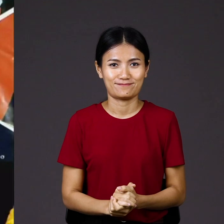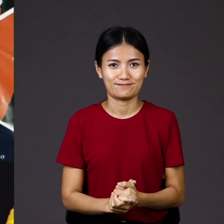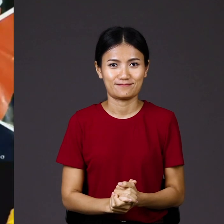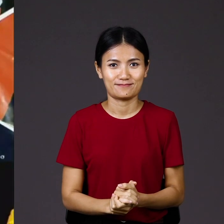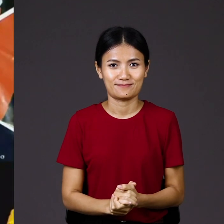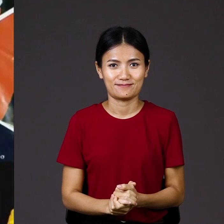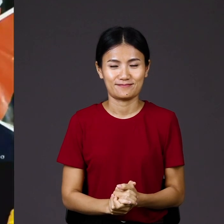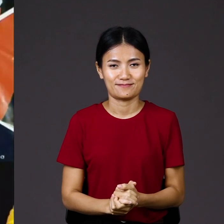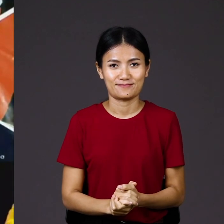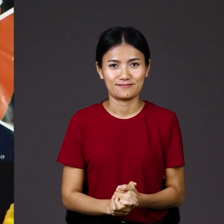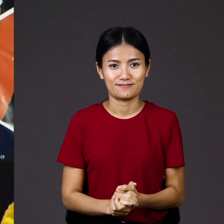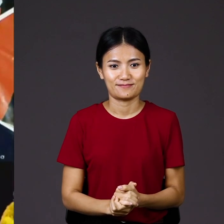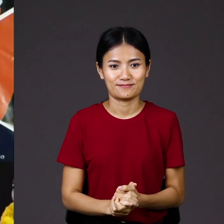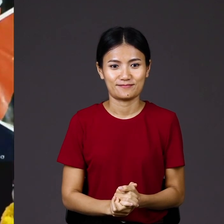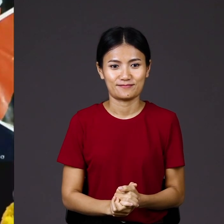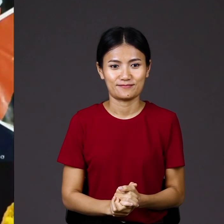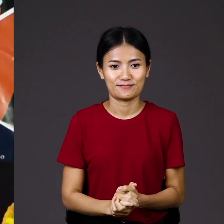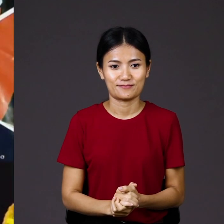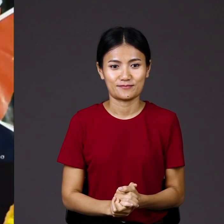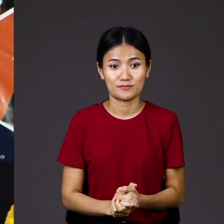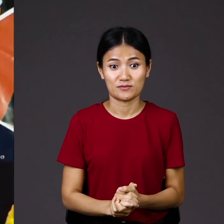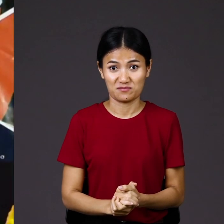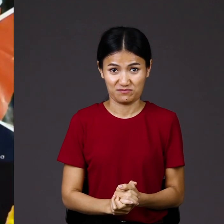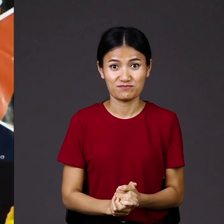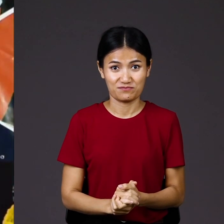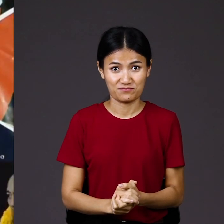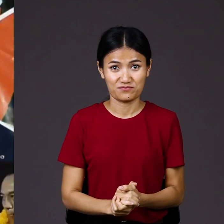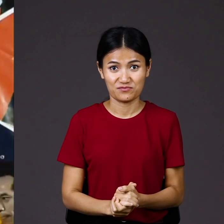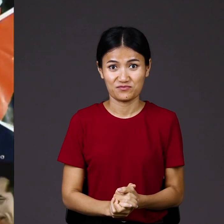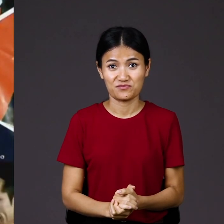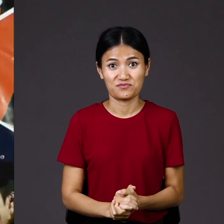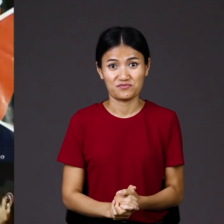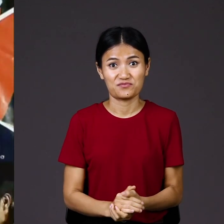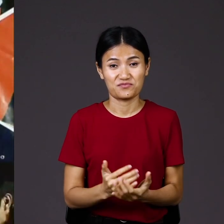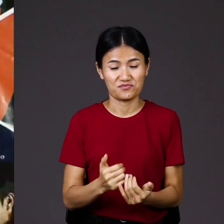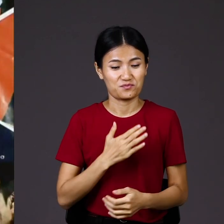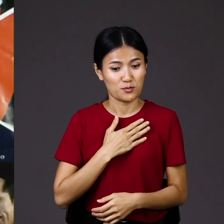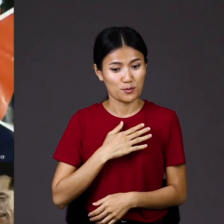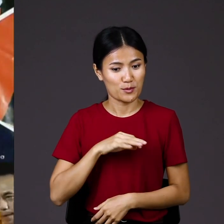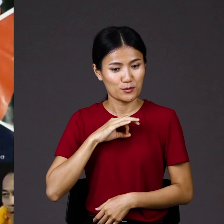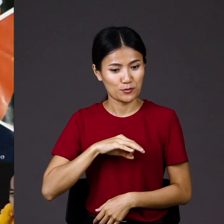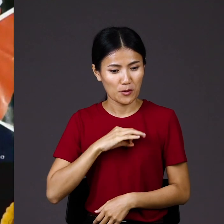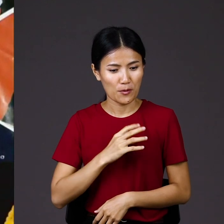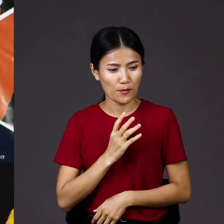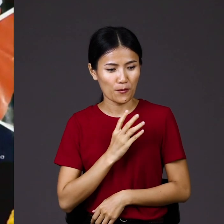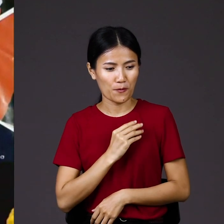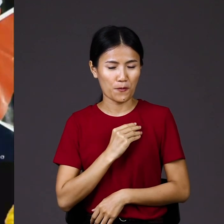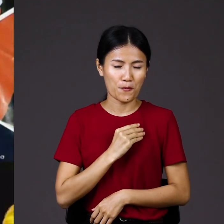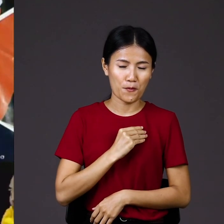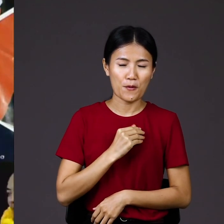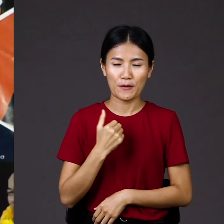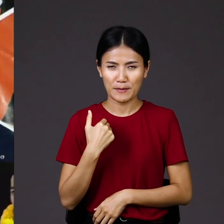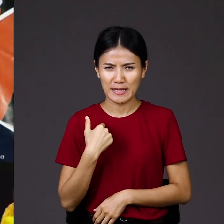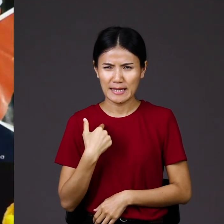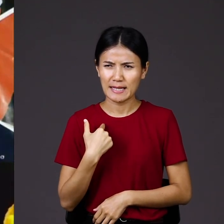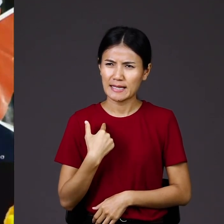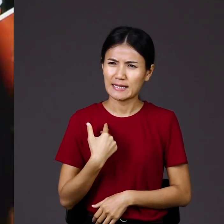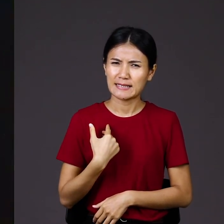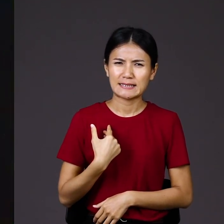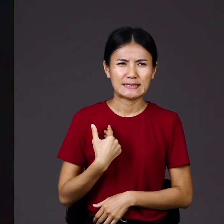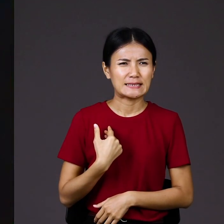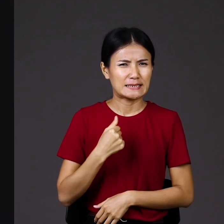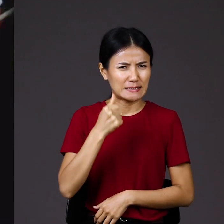ในวันนี้ที่นี่พ่อแม่พี่น้องครับผมจริงๆแล้วต้องบอกว่าตื่นเต้นมากอีกเพีย